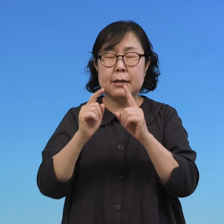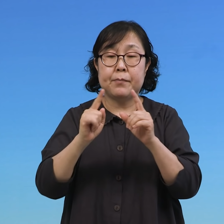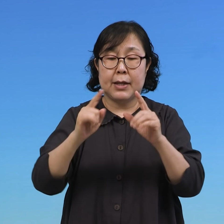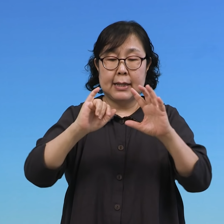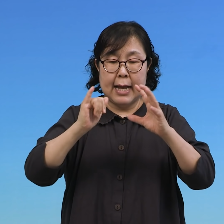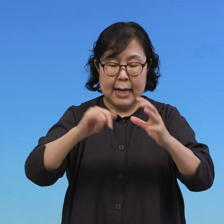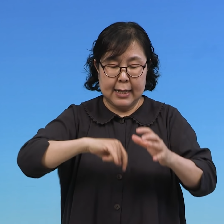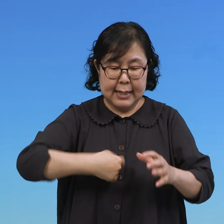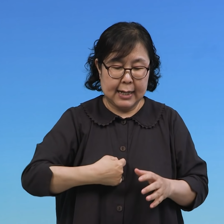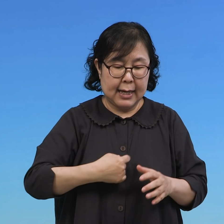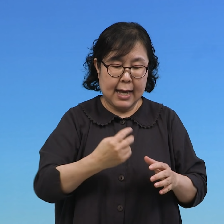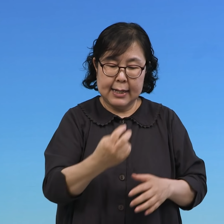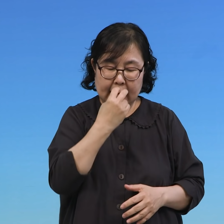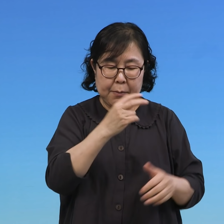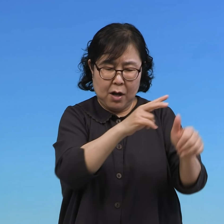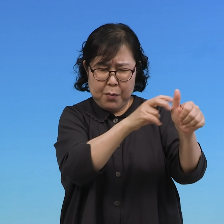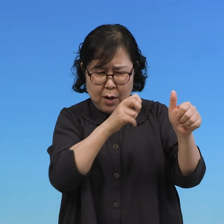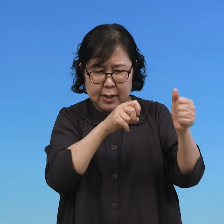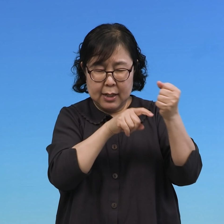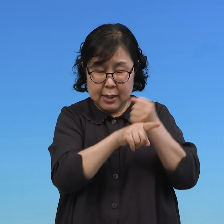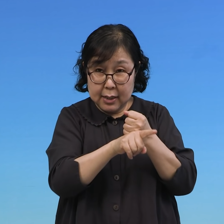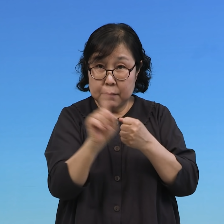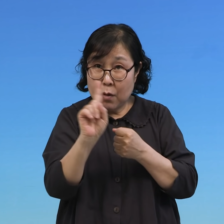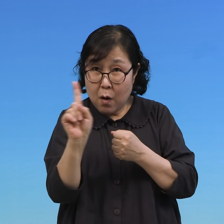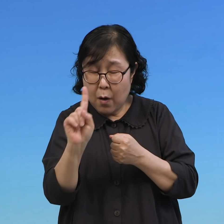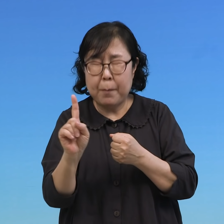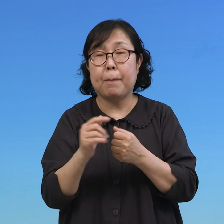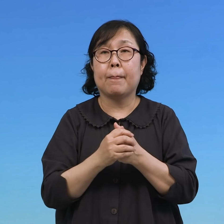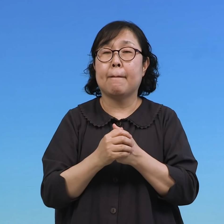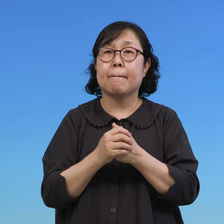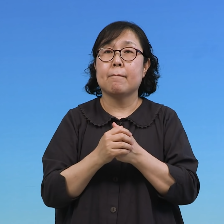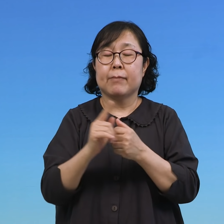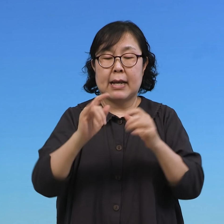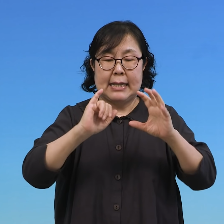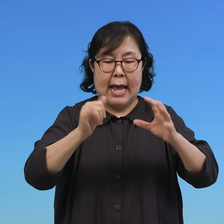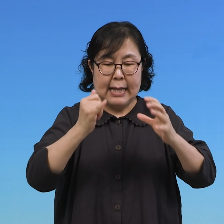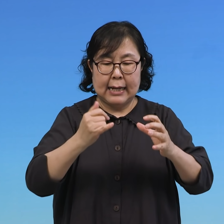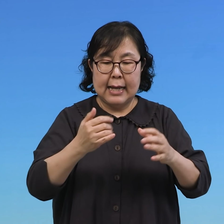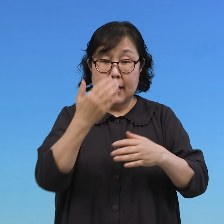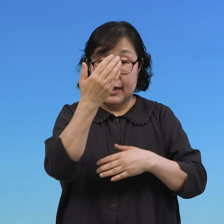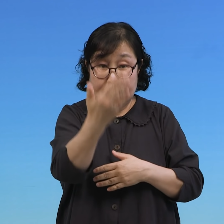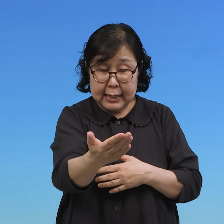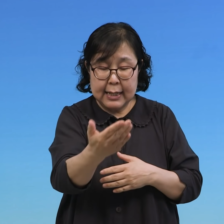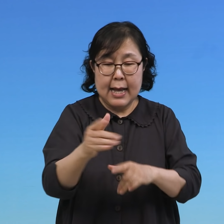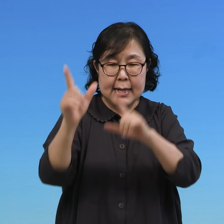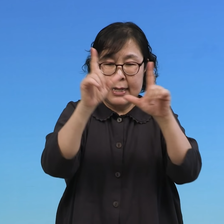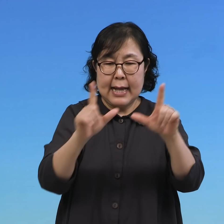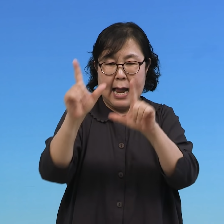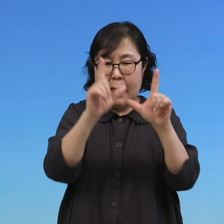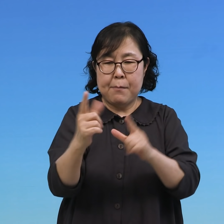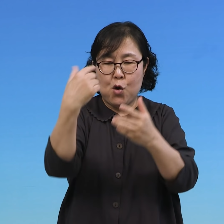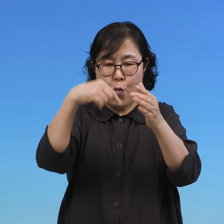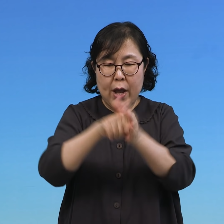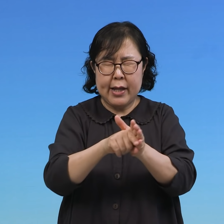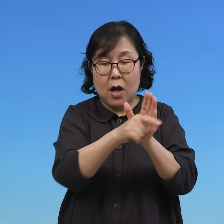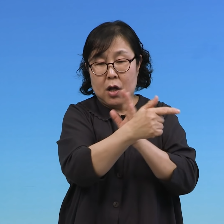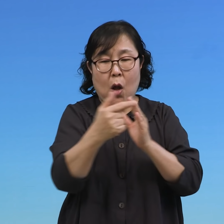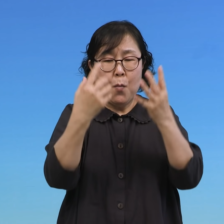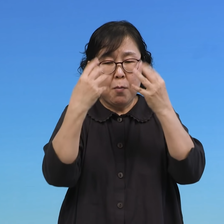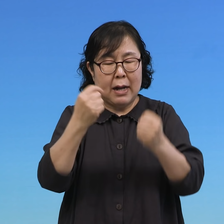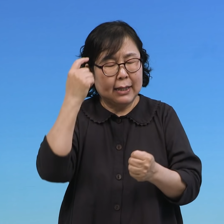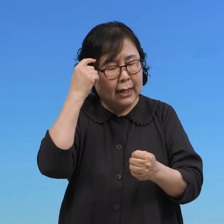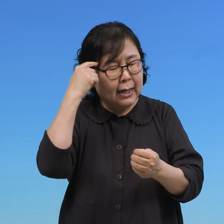이 세상에서 자기의 생명을 미워한다라는 말씀은 이 세상에서의 당신의 삶을 위해 너무 많이